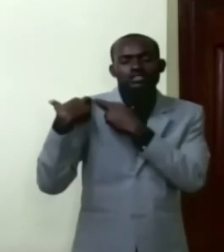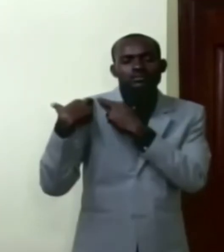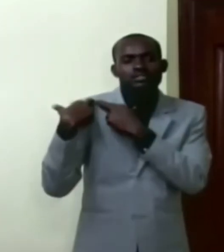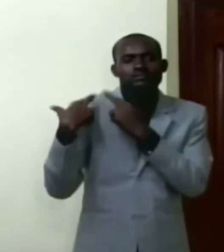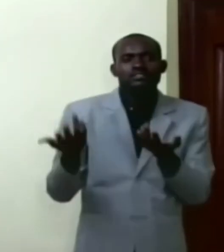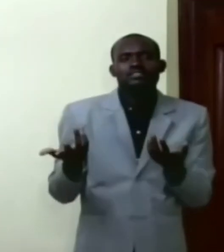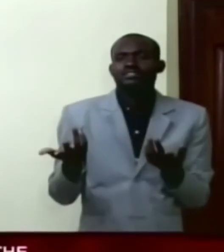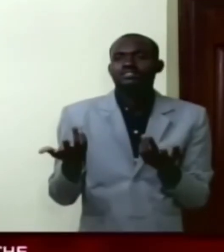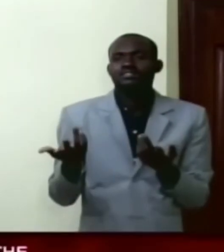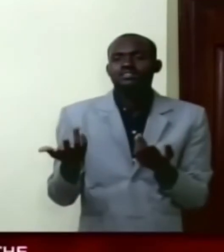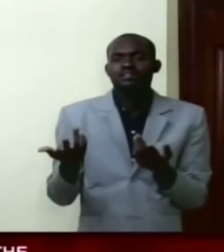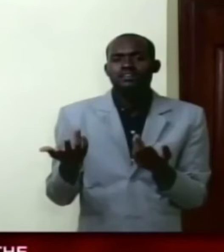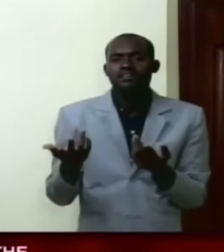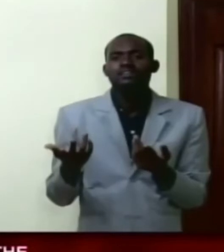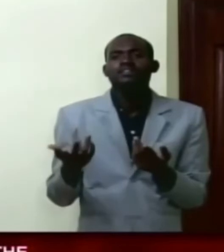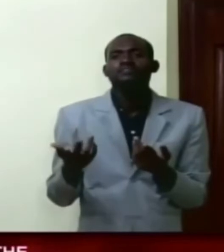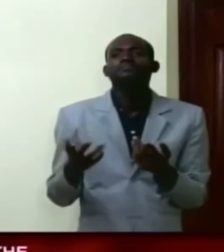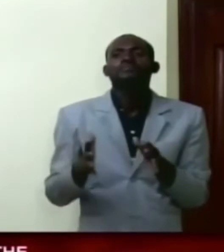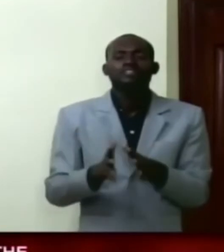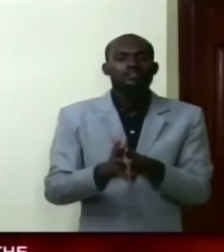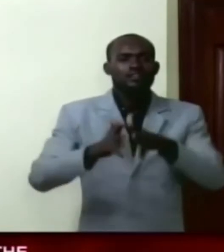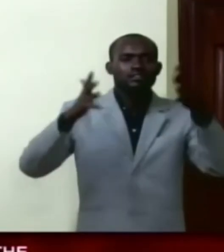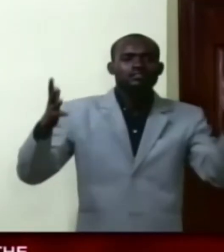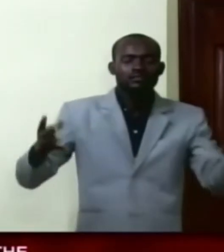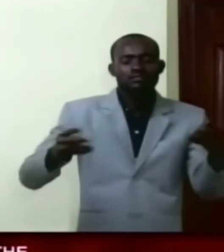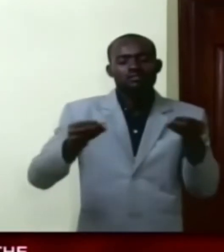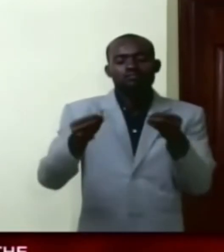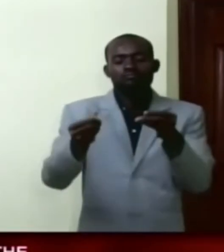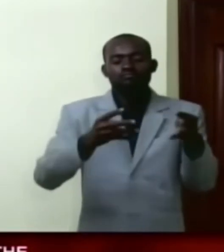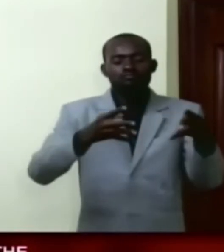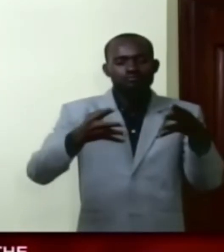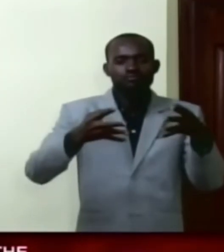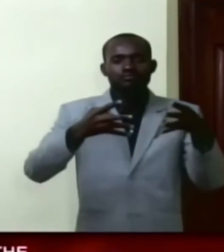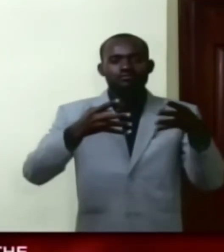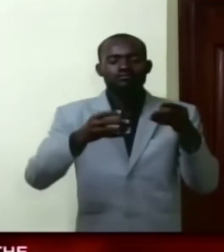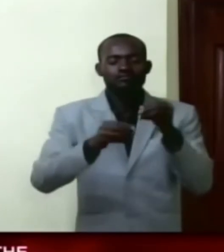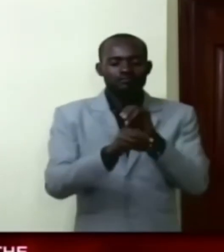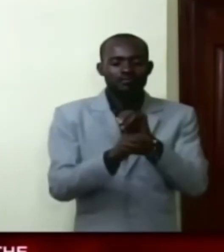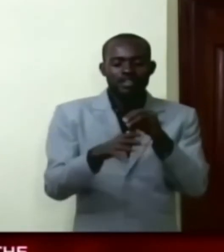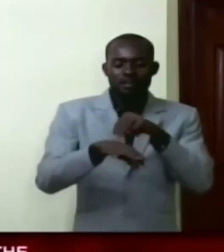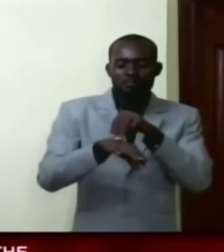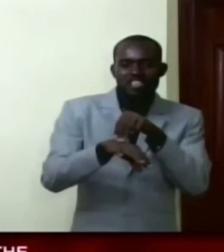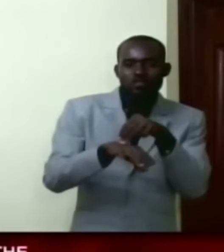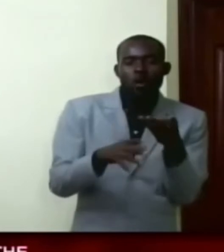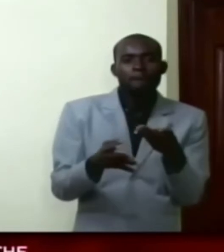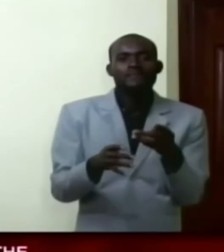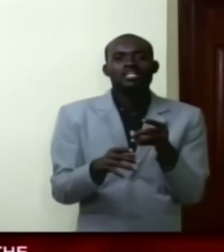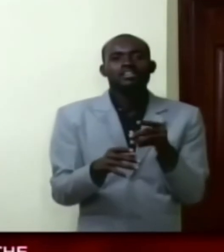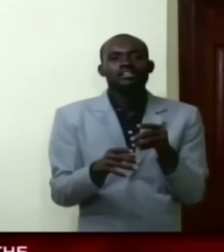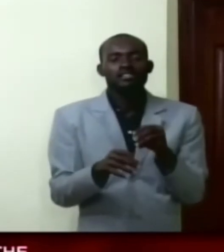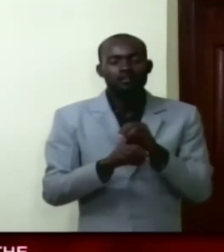je traduis en créole, je dis quantité microbe, quantité virus. Ça